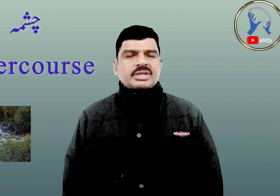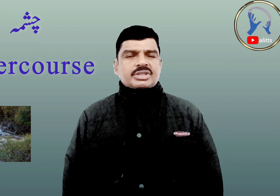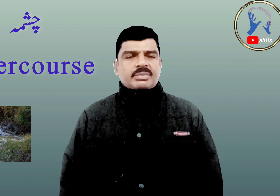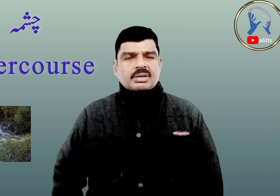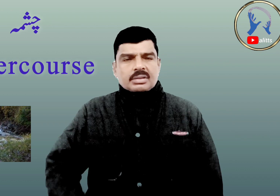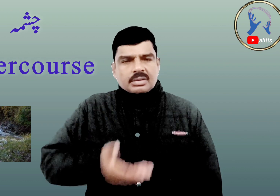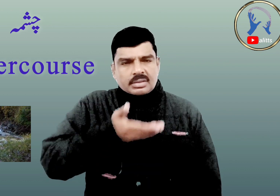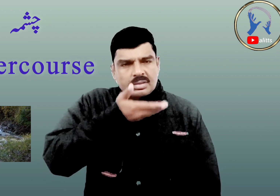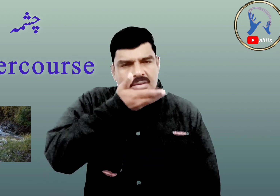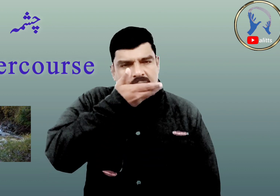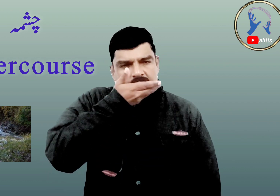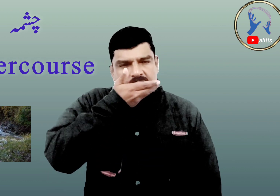चश्मा।